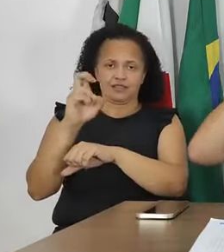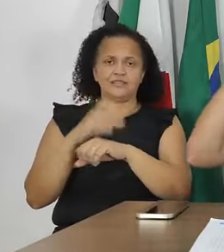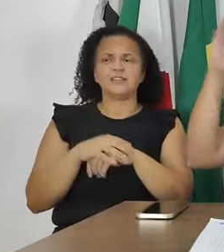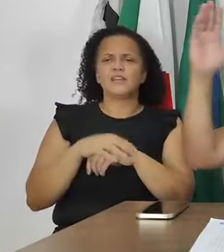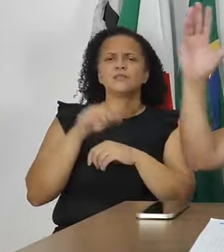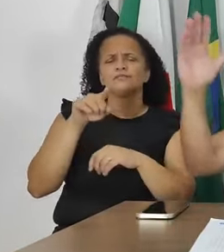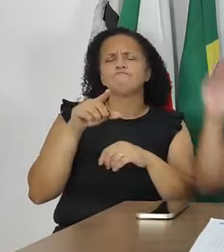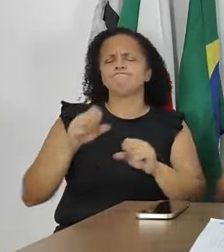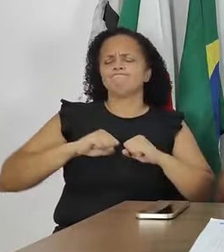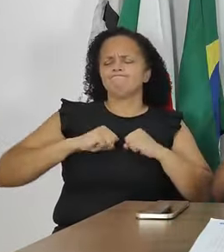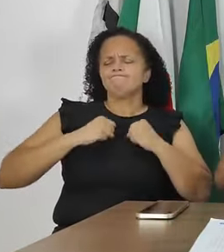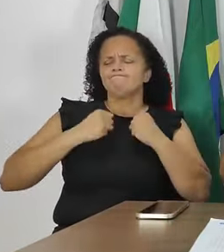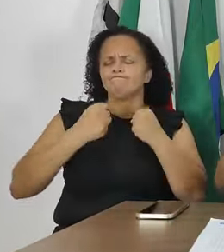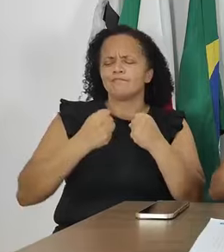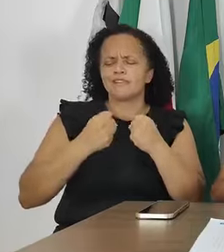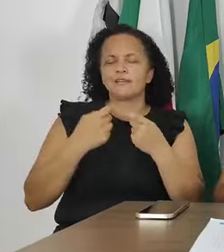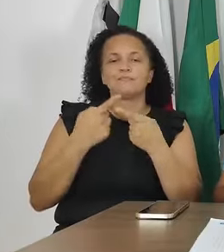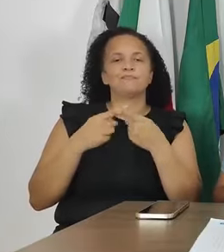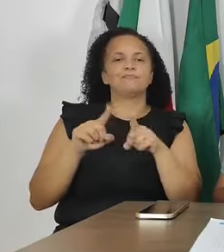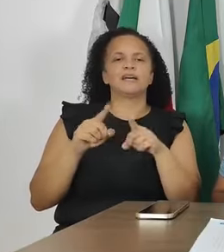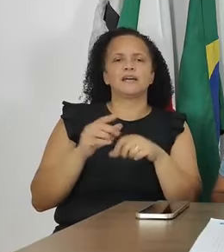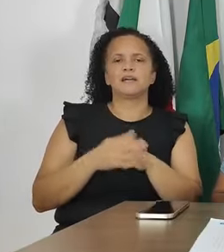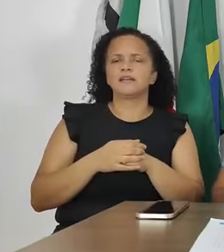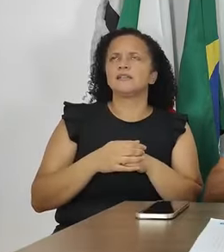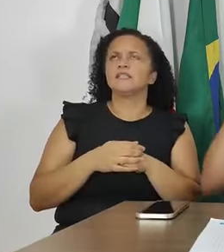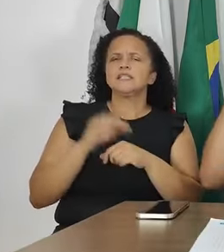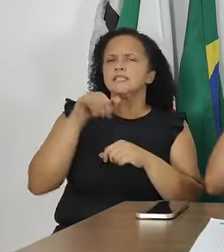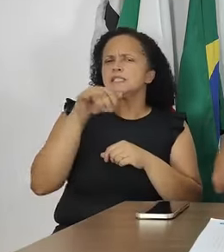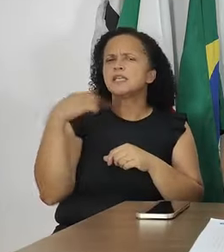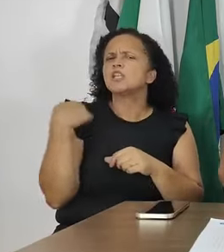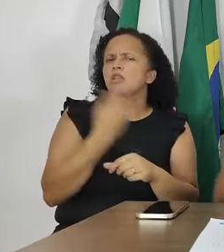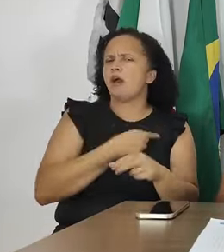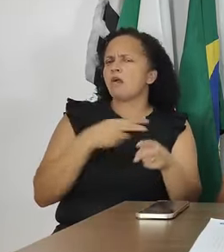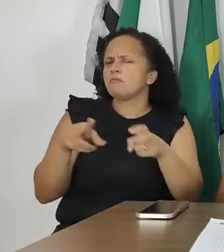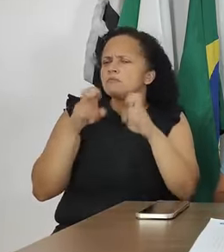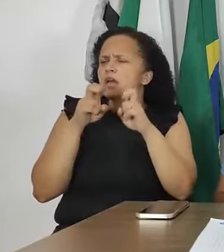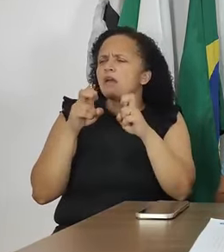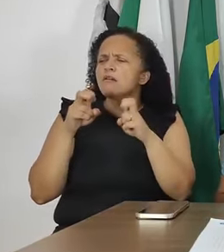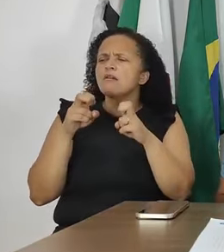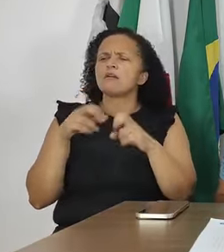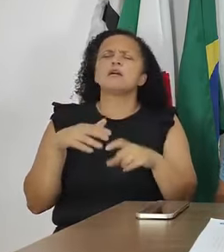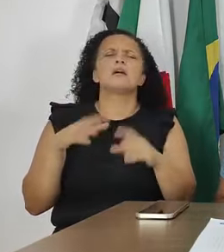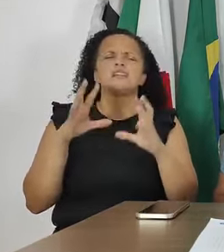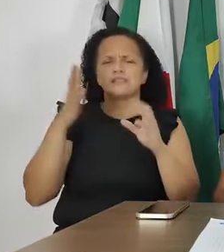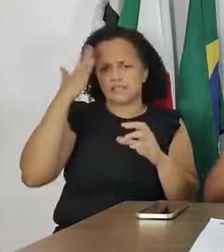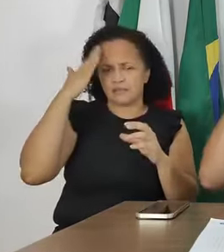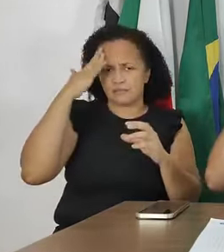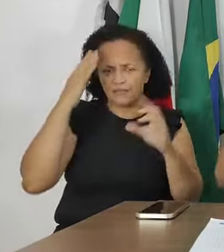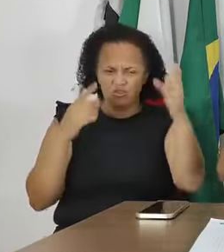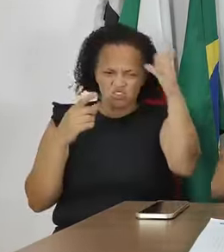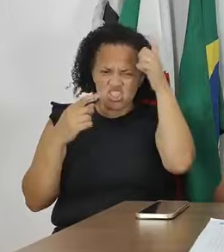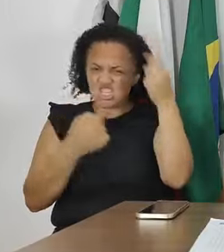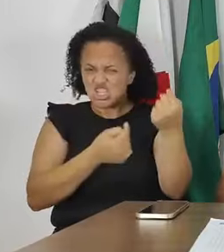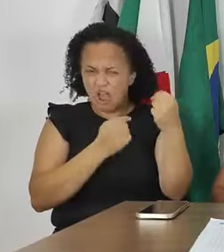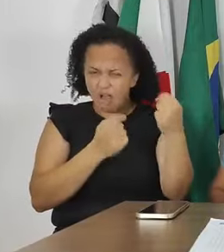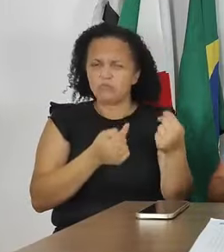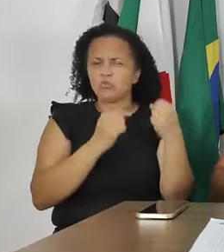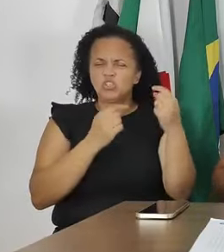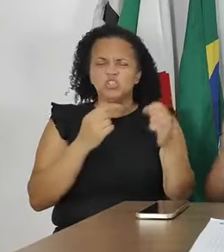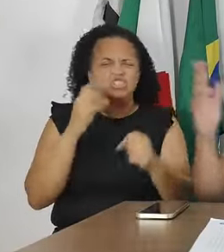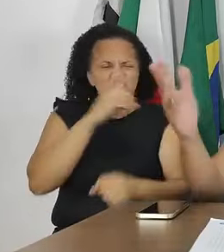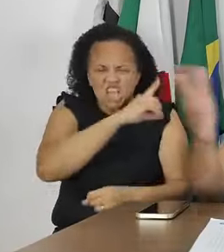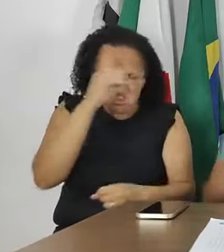abrisse os olhos espirituais, o quanto o diabo tentou ceifar a nossa fé, ceifar a nossa confiança, destruir as nossas vidas, destruir as nossas